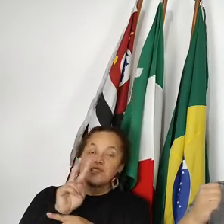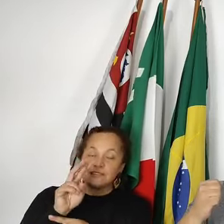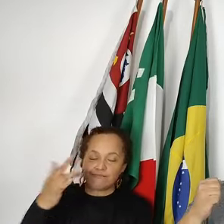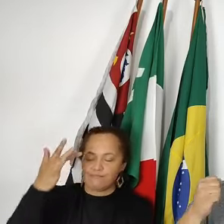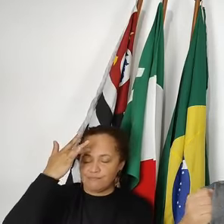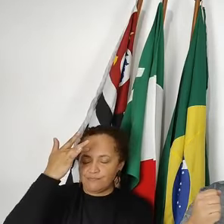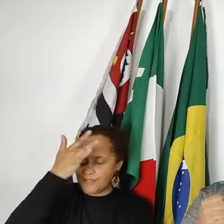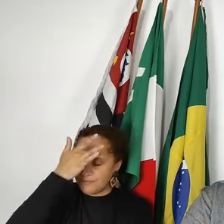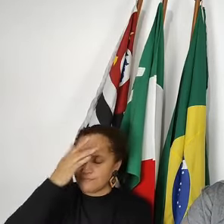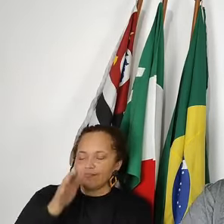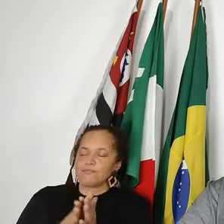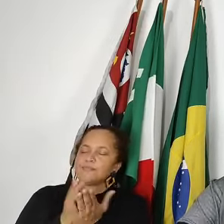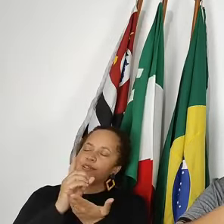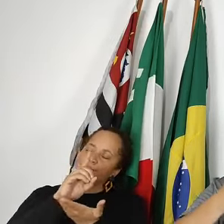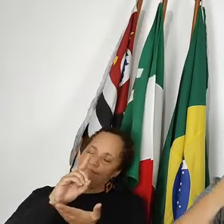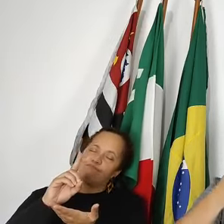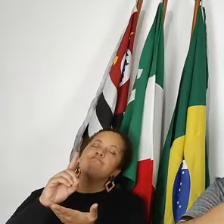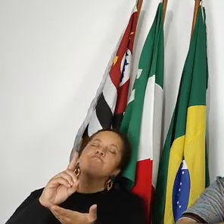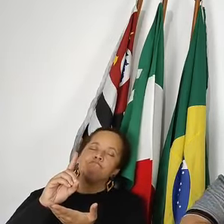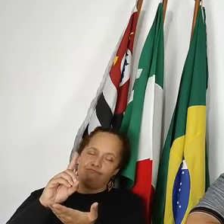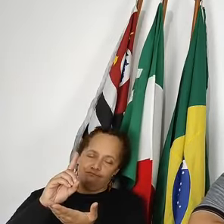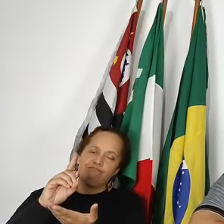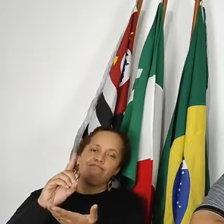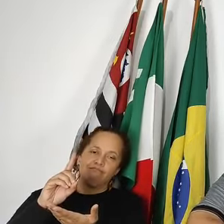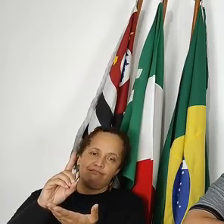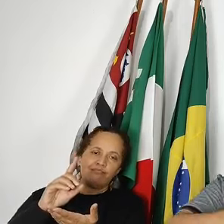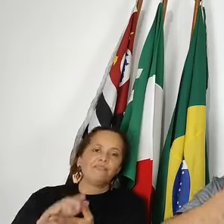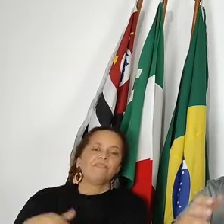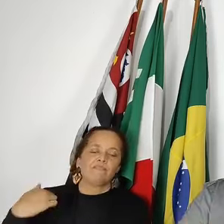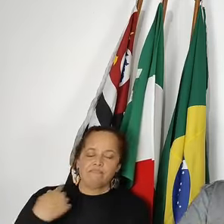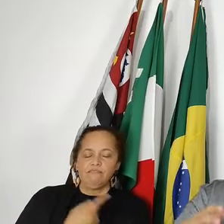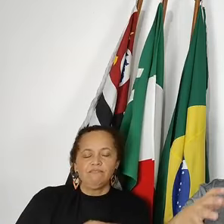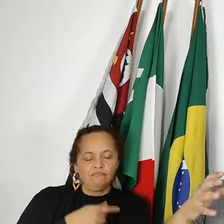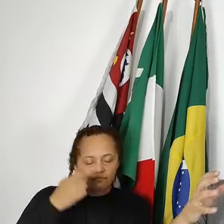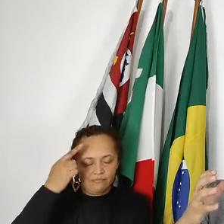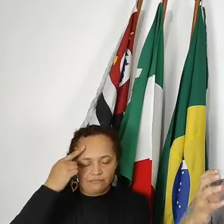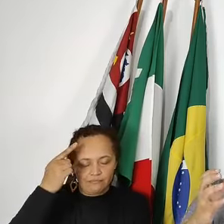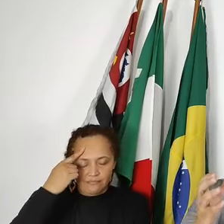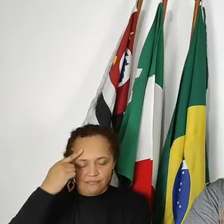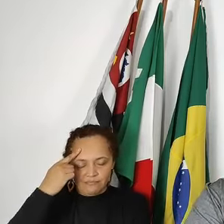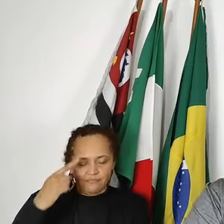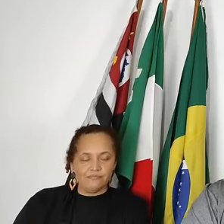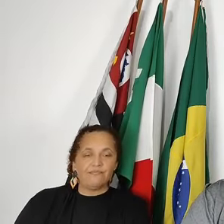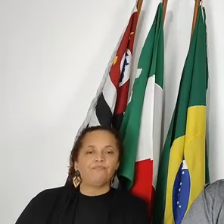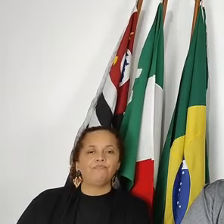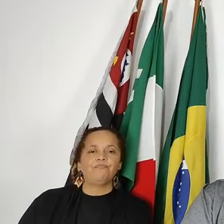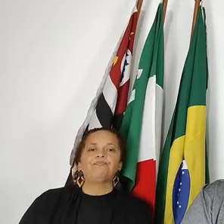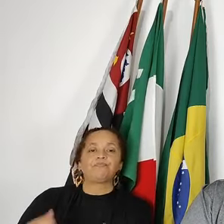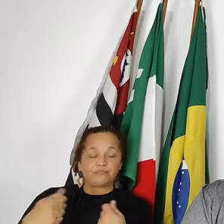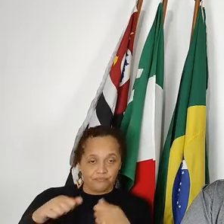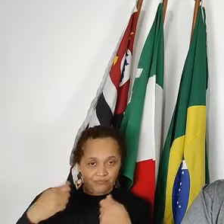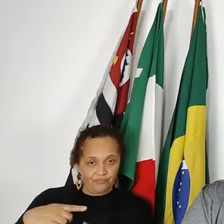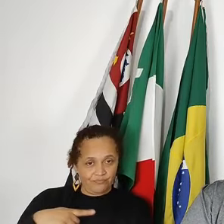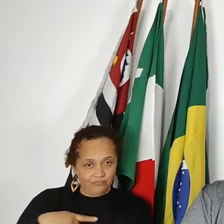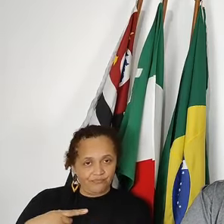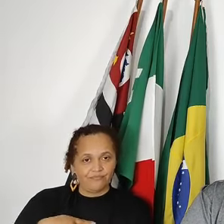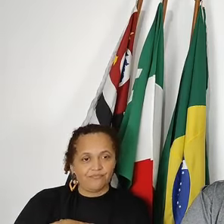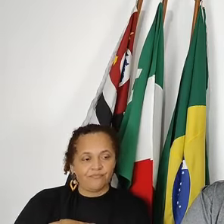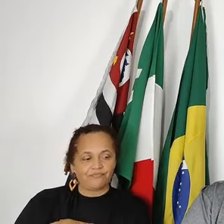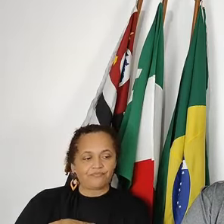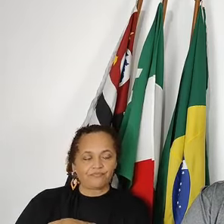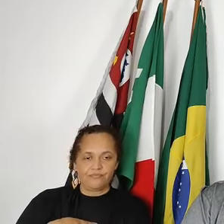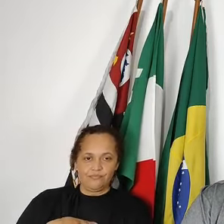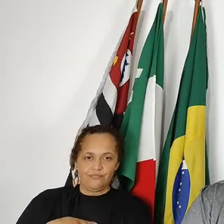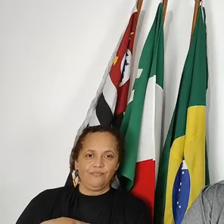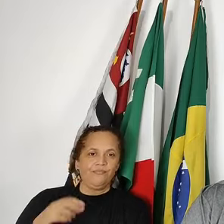com a palavra de Deus, né? Nosso pensamento tem que ter as coisas,